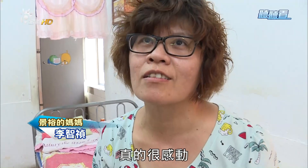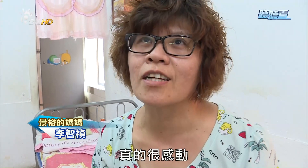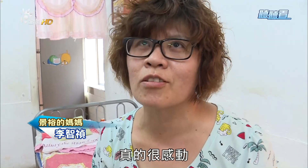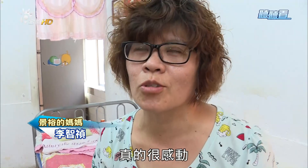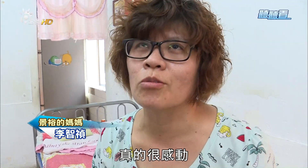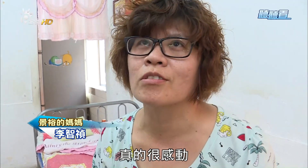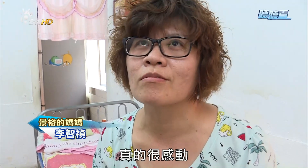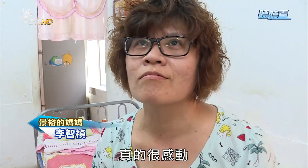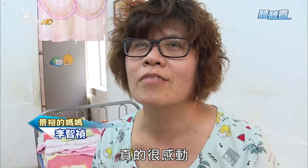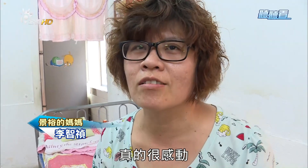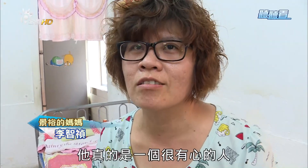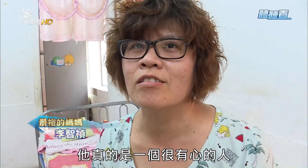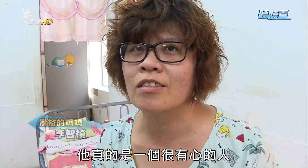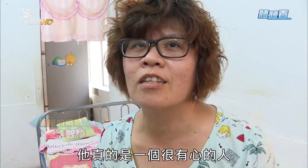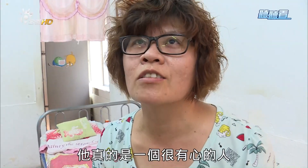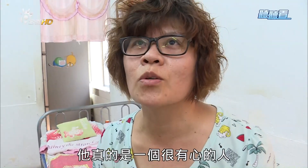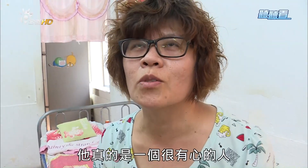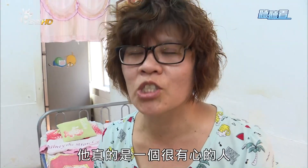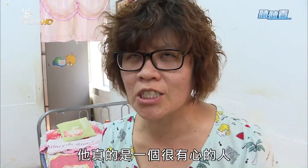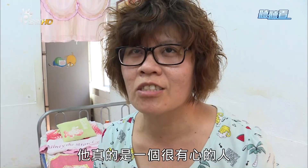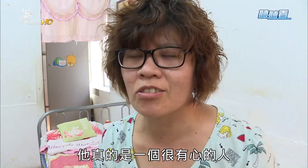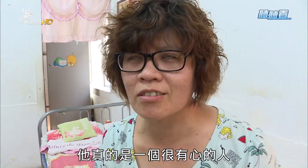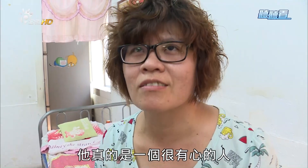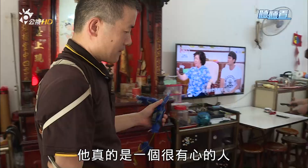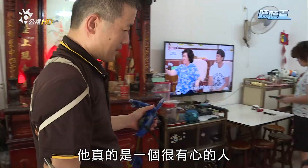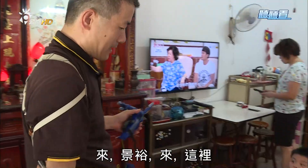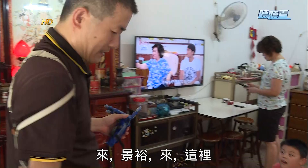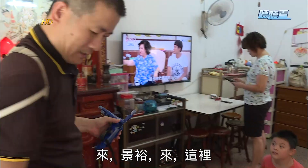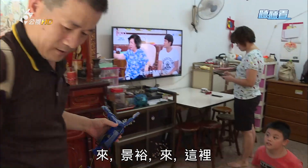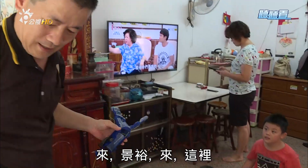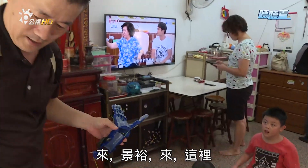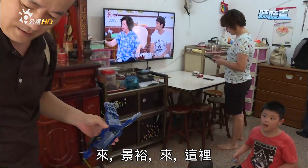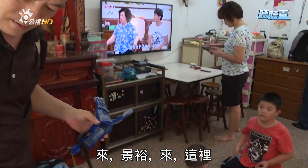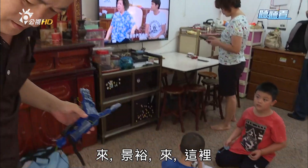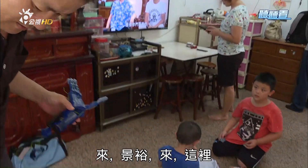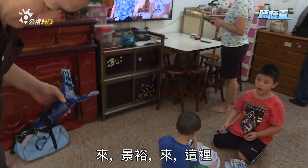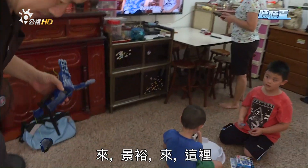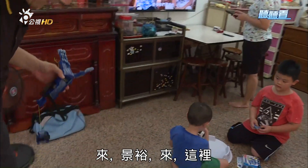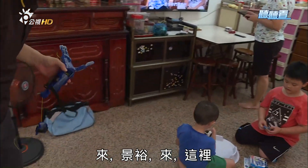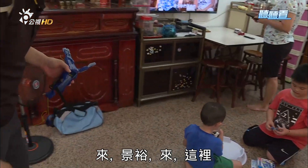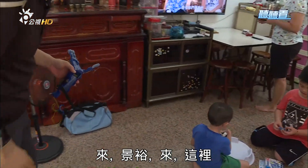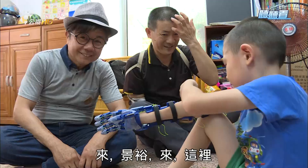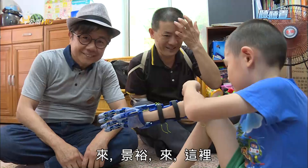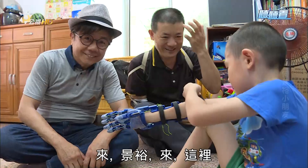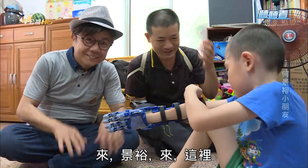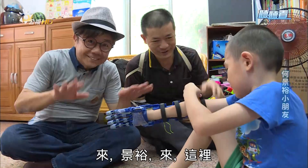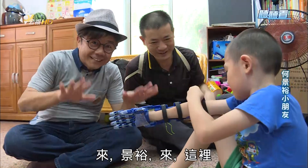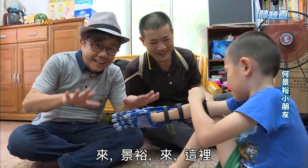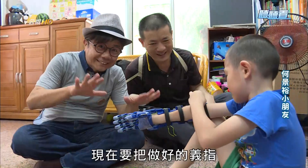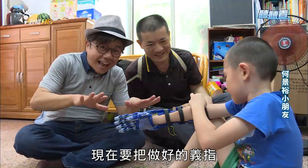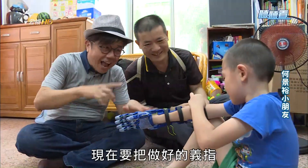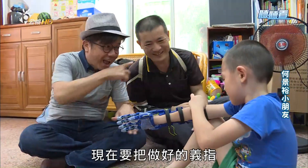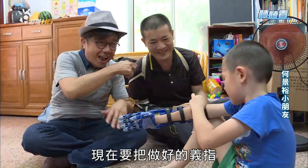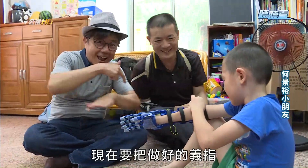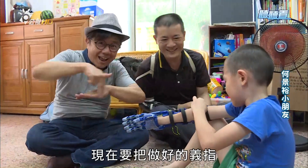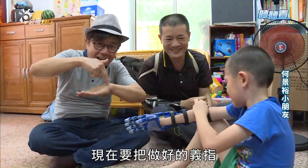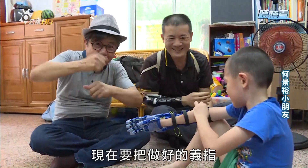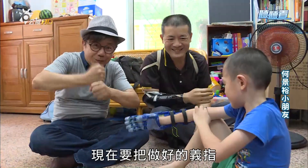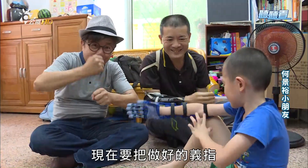感动。他真的是一个很有心的人。 来，景玉来，这里。 现在呢，要把做